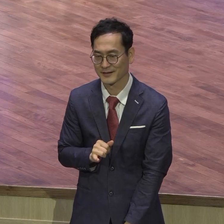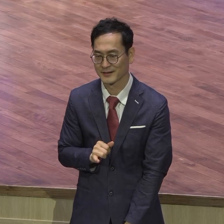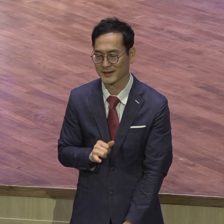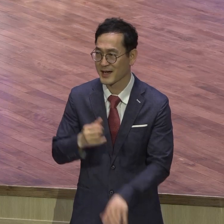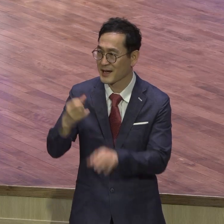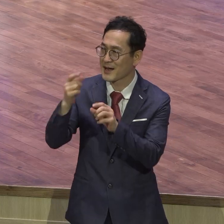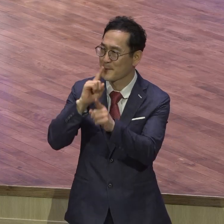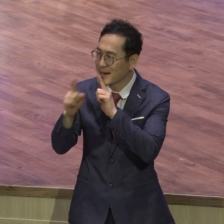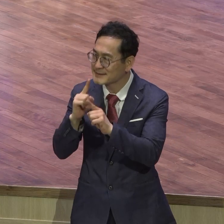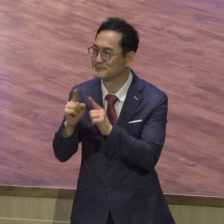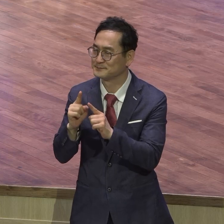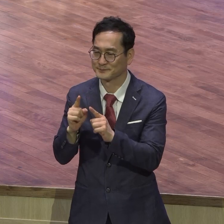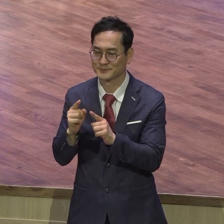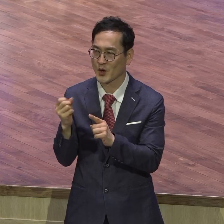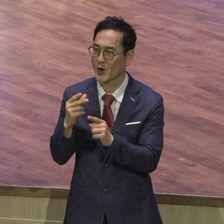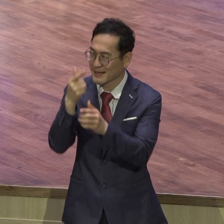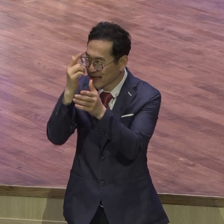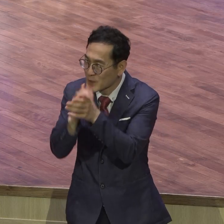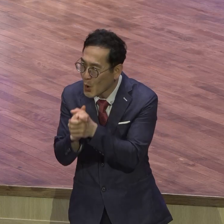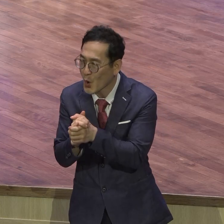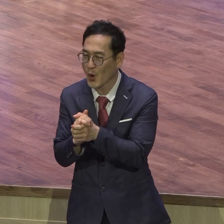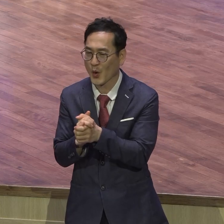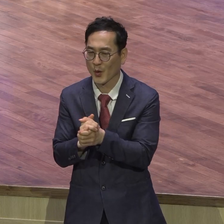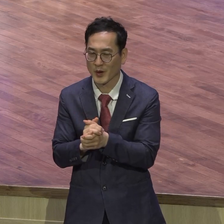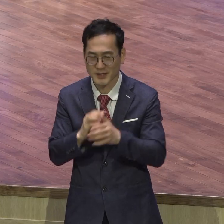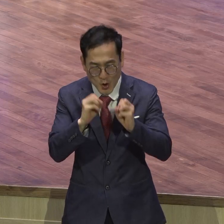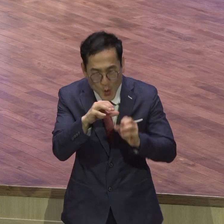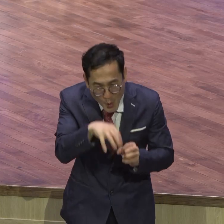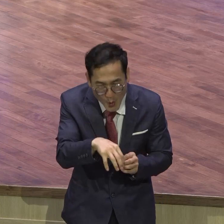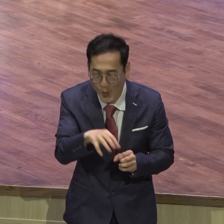전도의 맛 현장의 맛 헌신의 맛